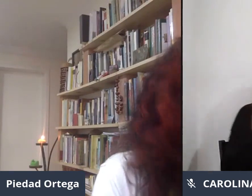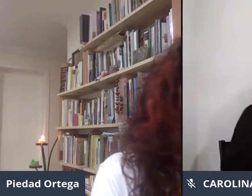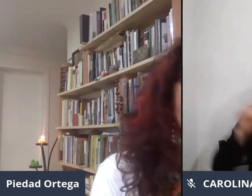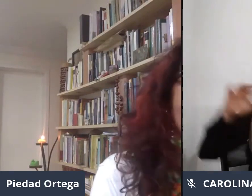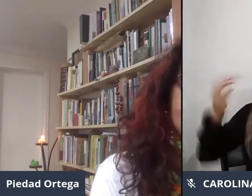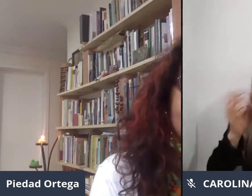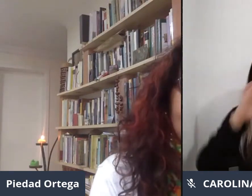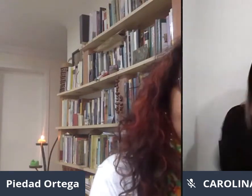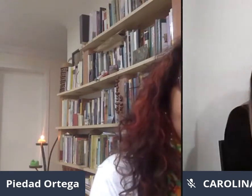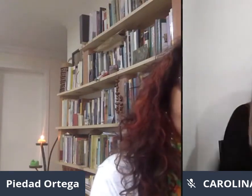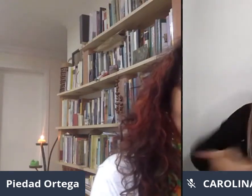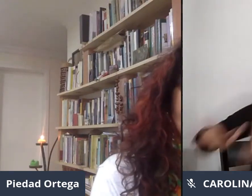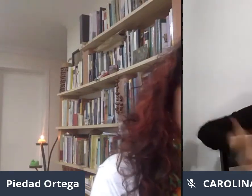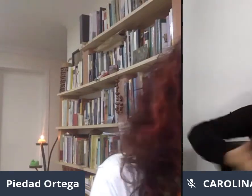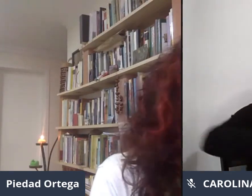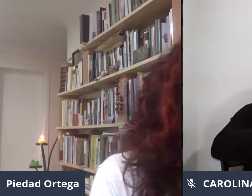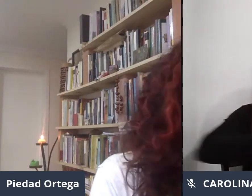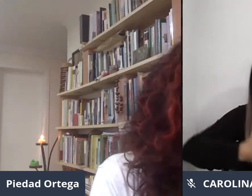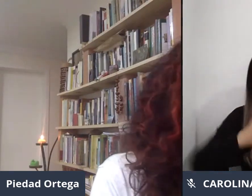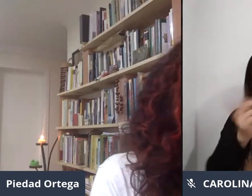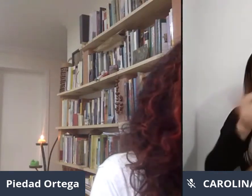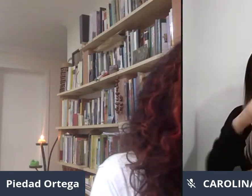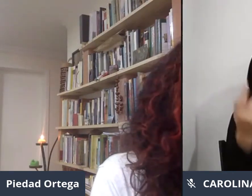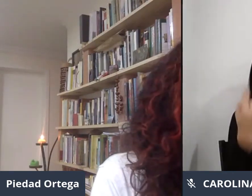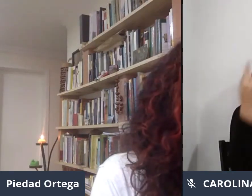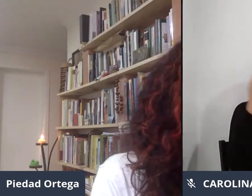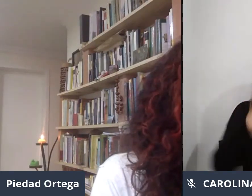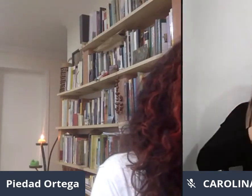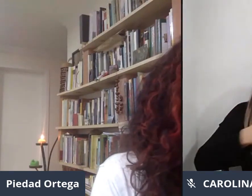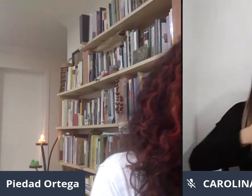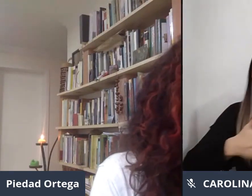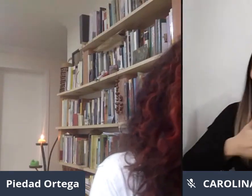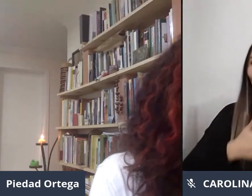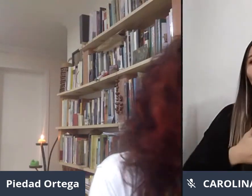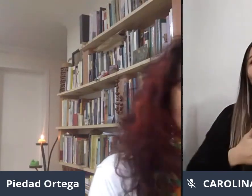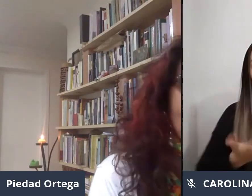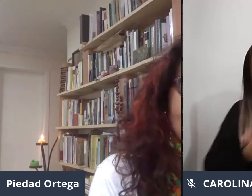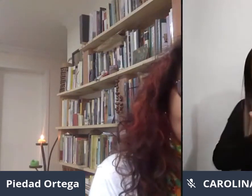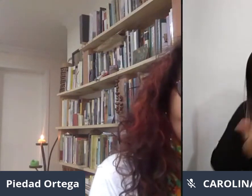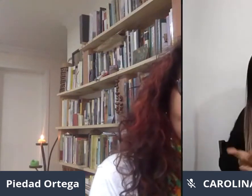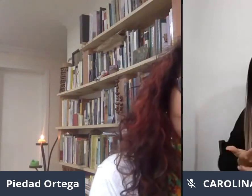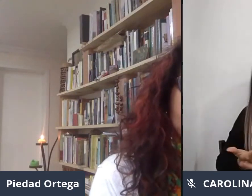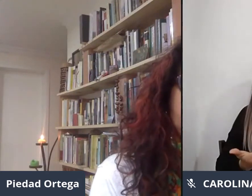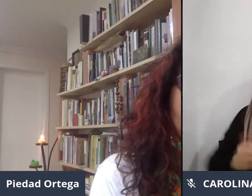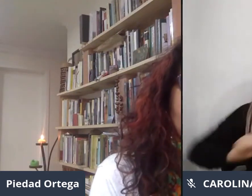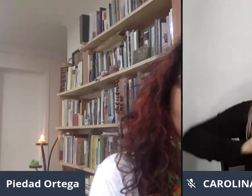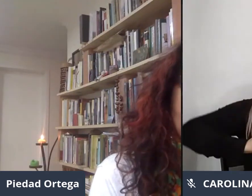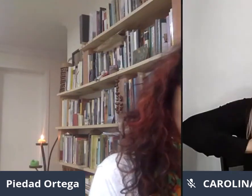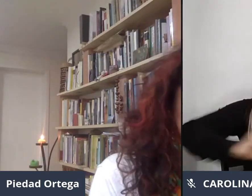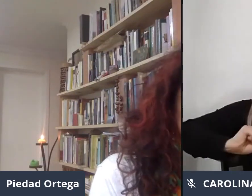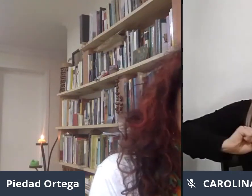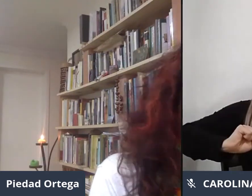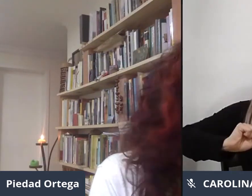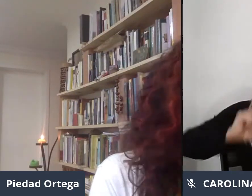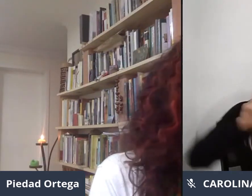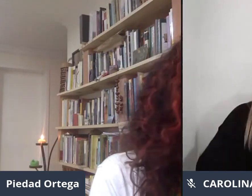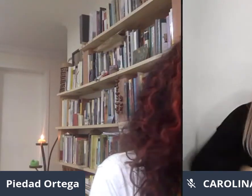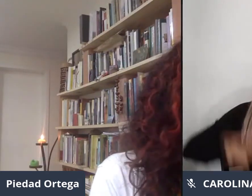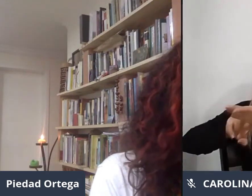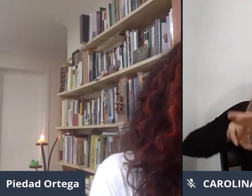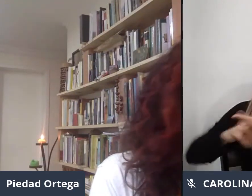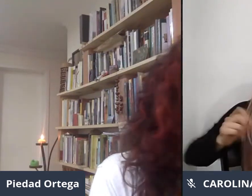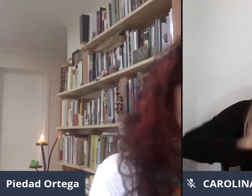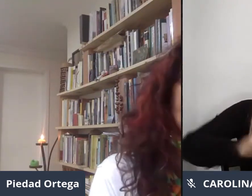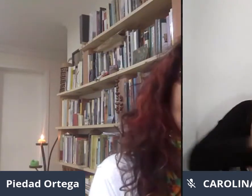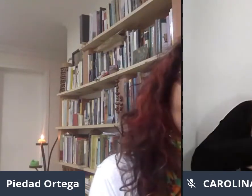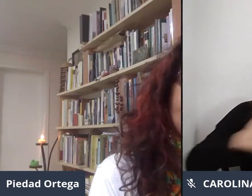hospitalidad que exijan a su vez la restitución de derechos, derechos a la salud, derecho al empleo,